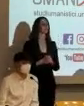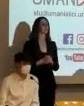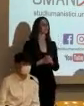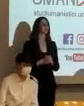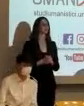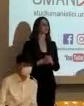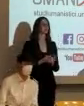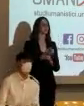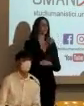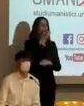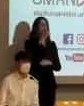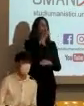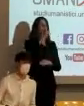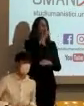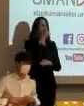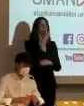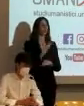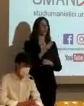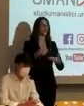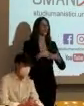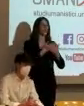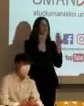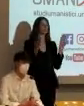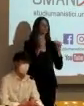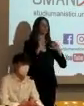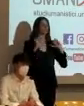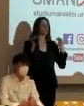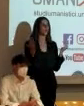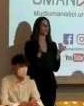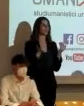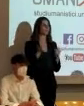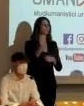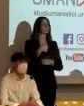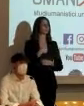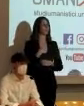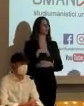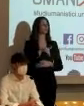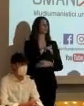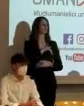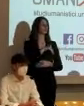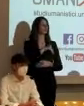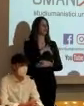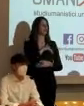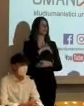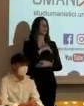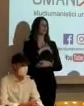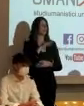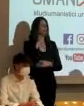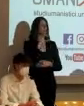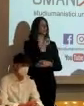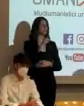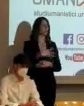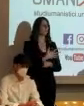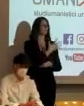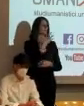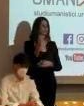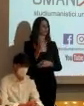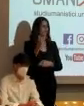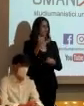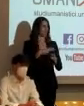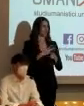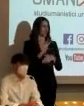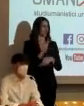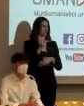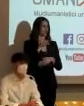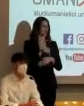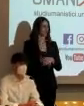Salve, buongiorno. Sono un ragazzo di magistrale, sono storia dell'arte a Roma 3 e abbiamo qui accanto